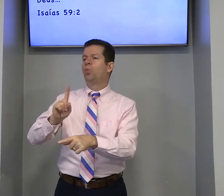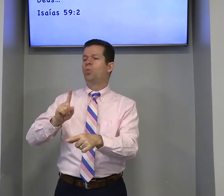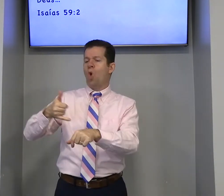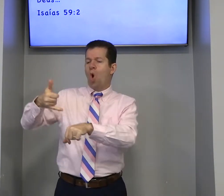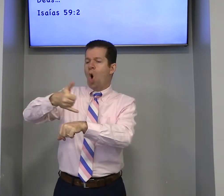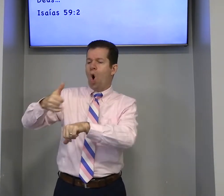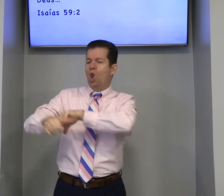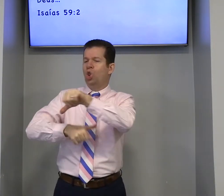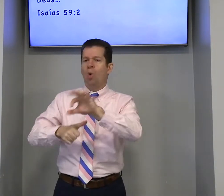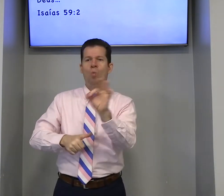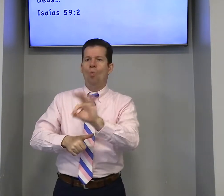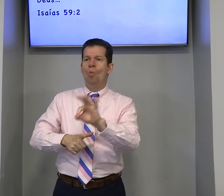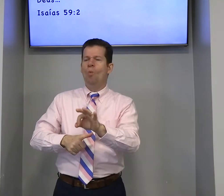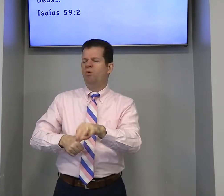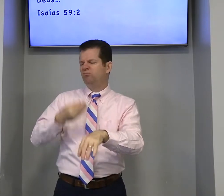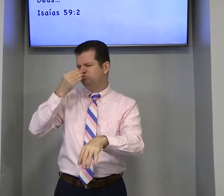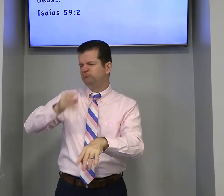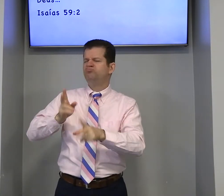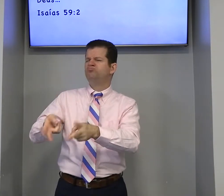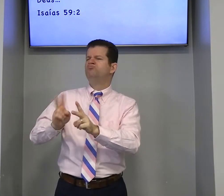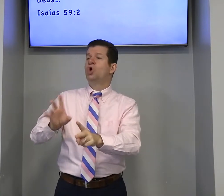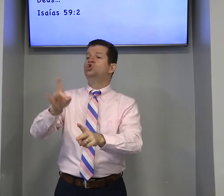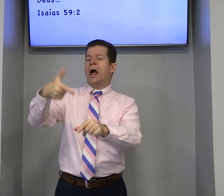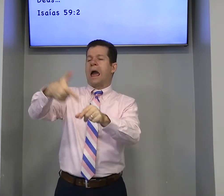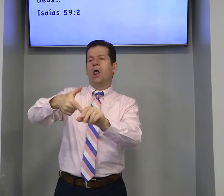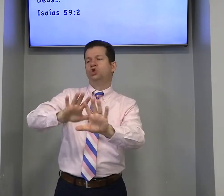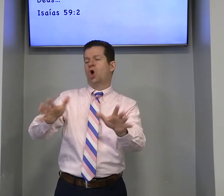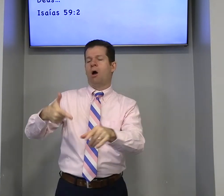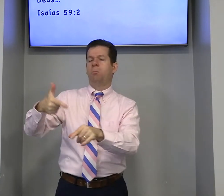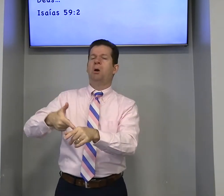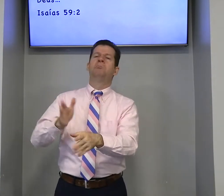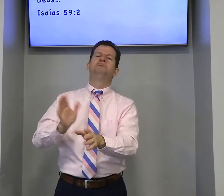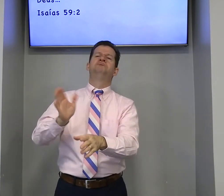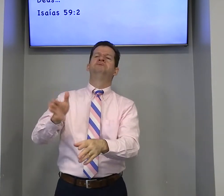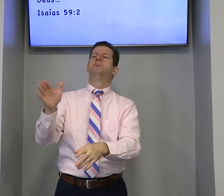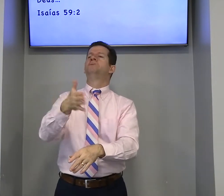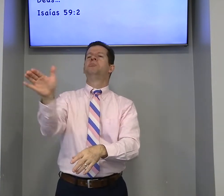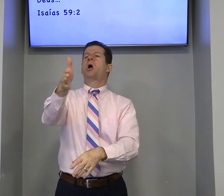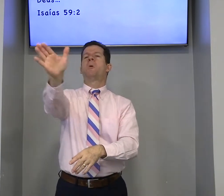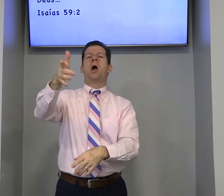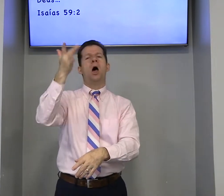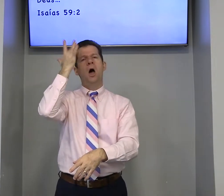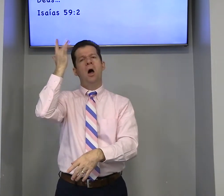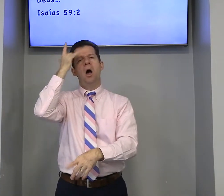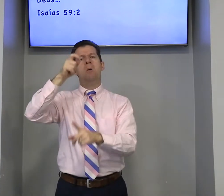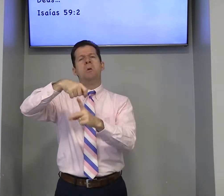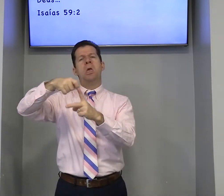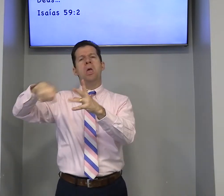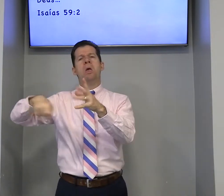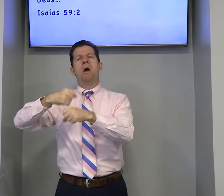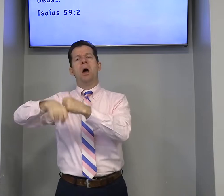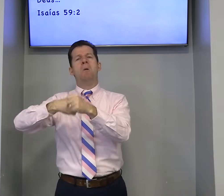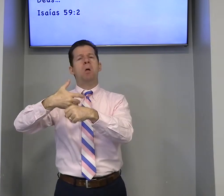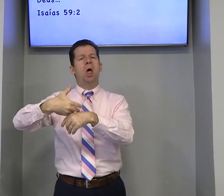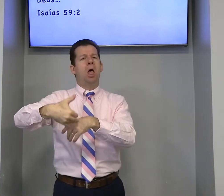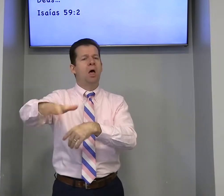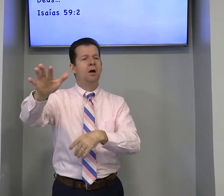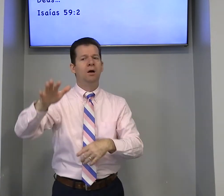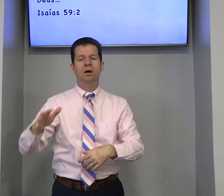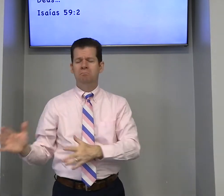e não cuida do carro, não troca o óleo, vai negando, só gasolina e anda todos os dias,